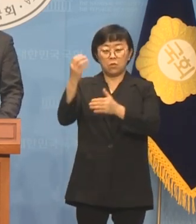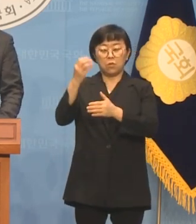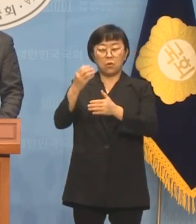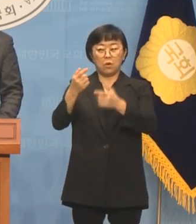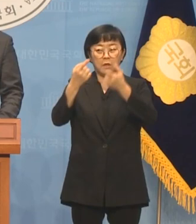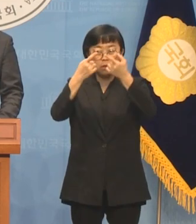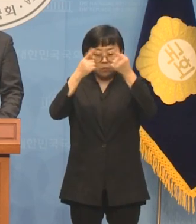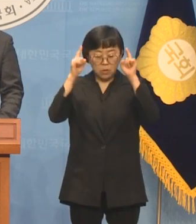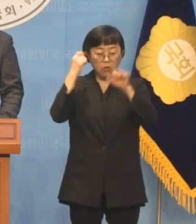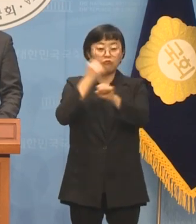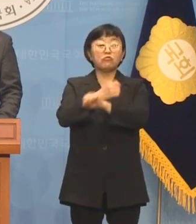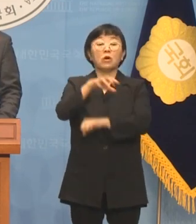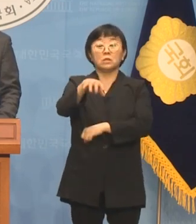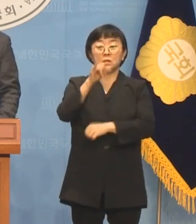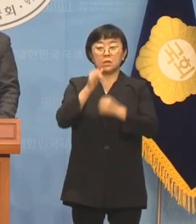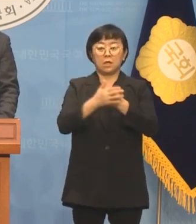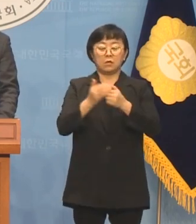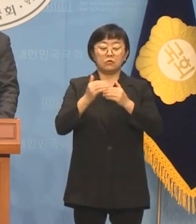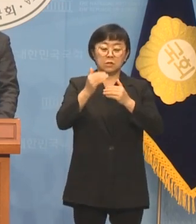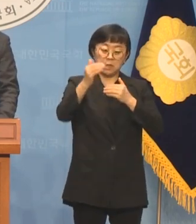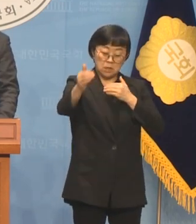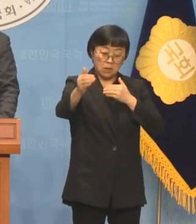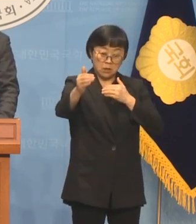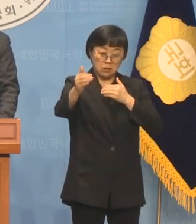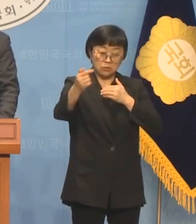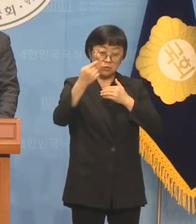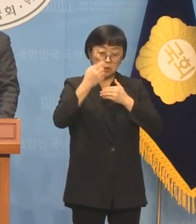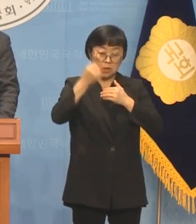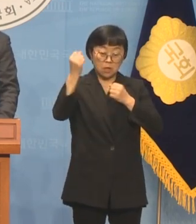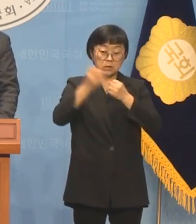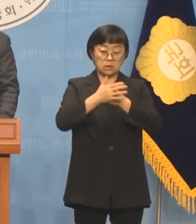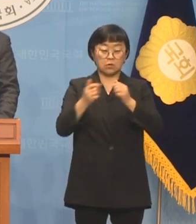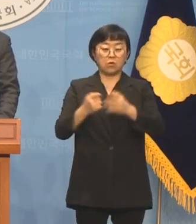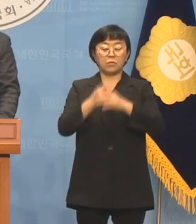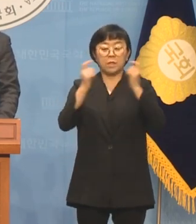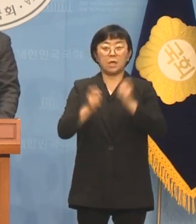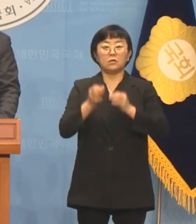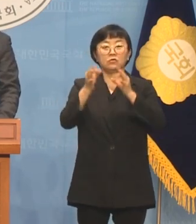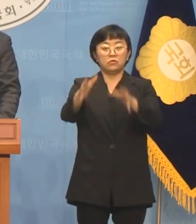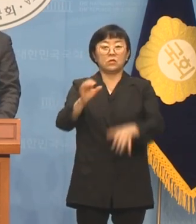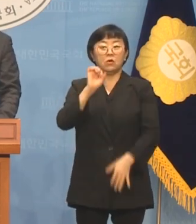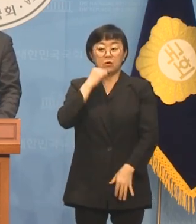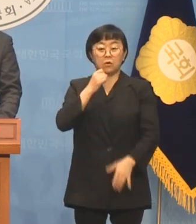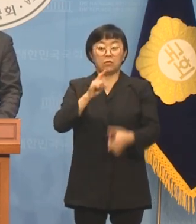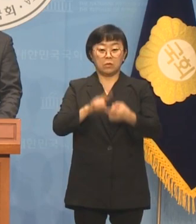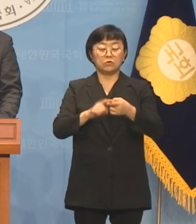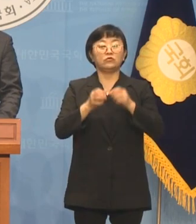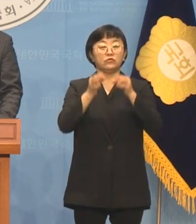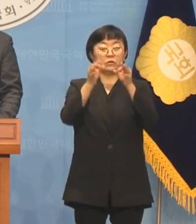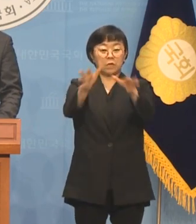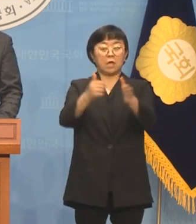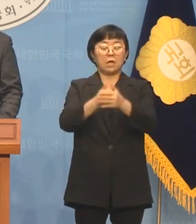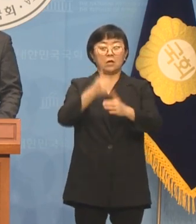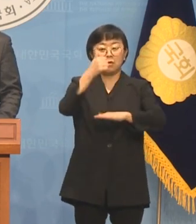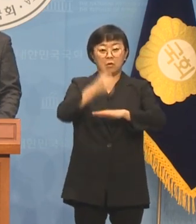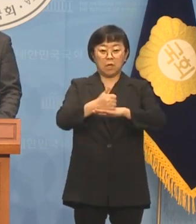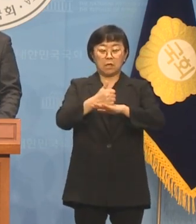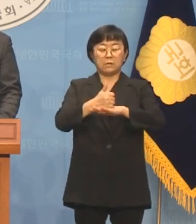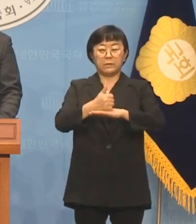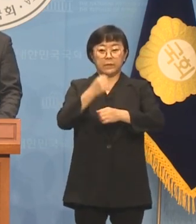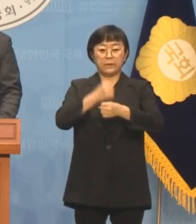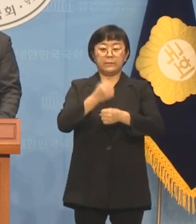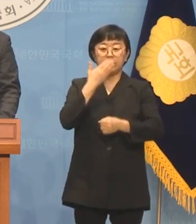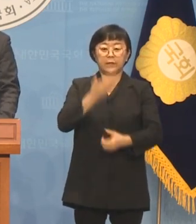연구원이 있었습니다. 중장기적인 안목을 가지고 민간이 투자하기 어려운 분야에 투자해서 성과를